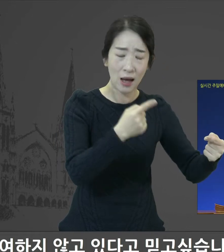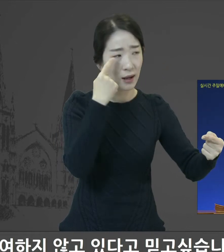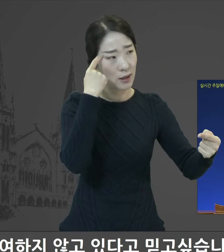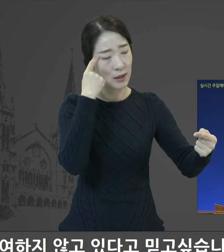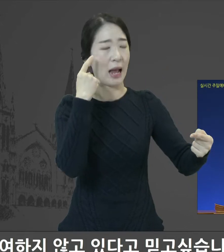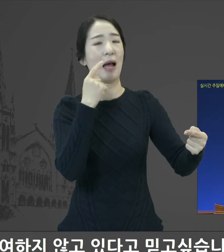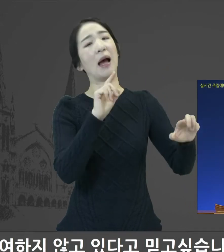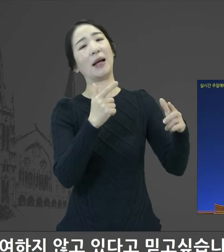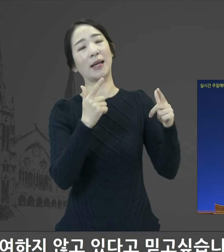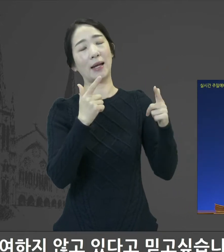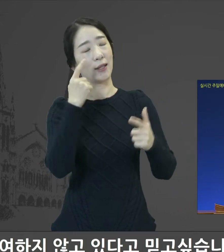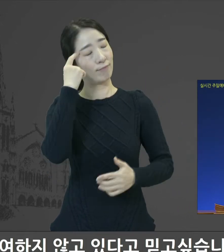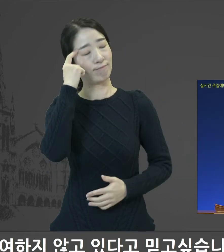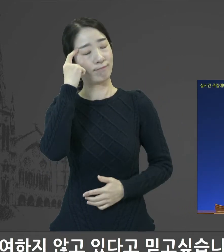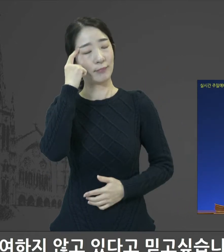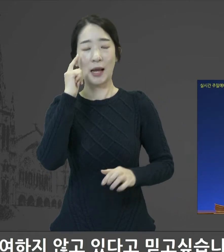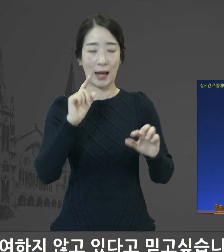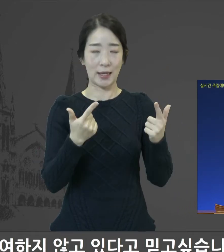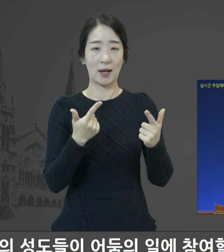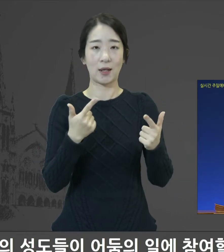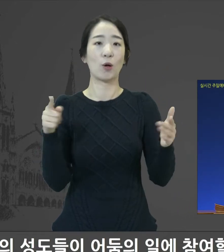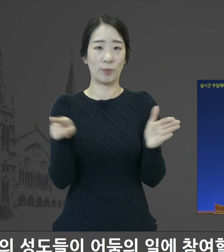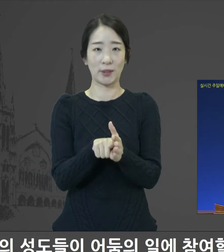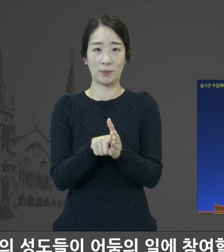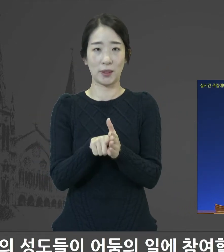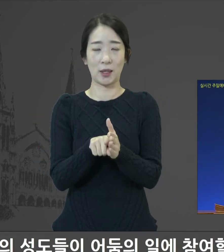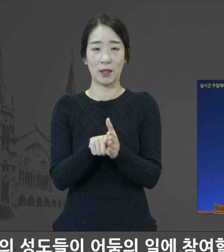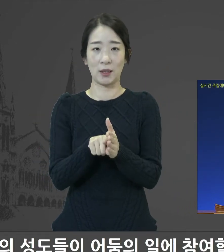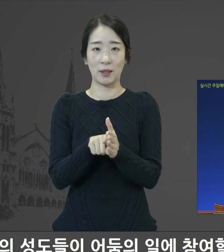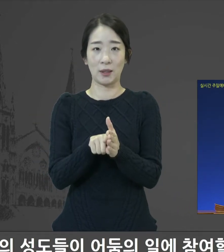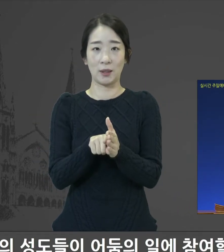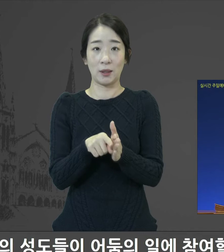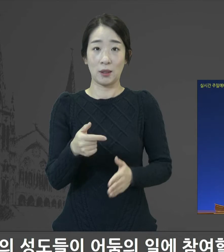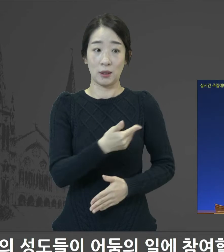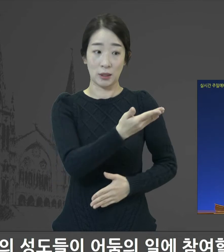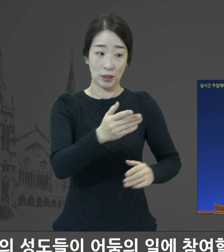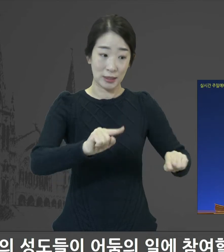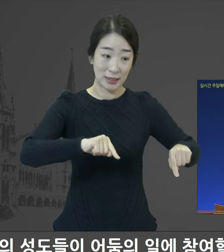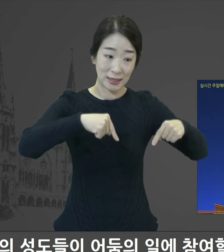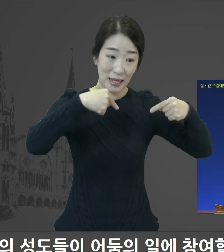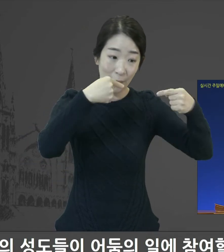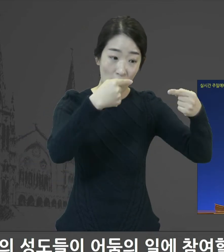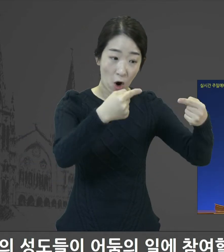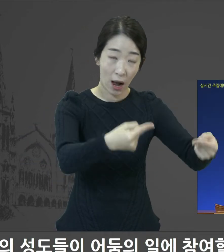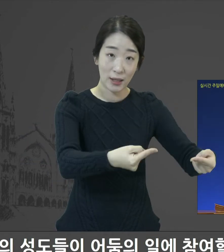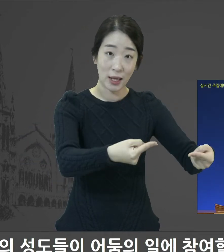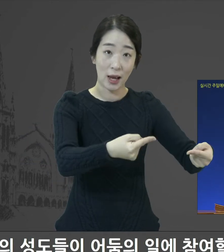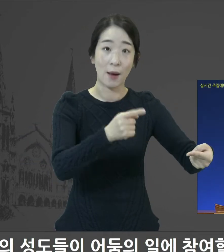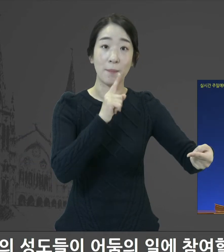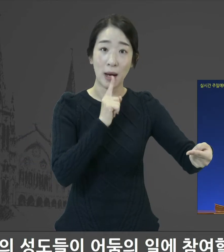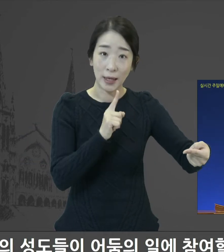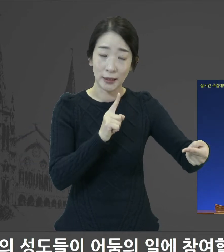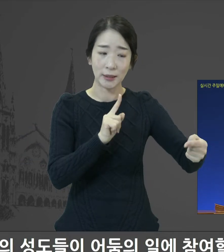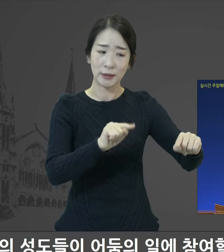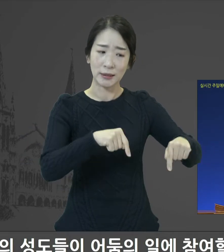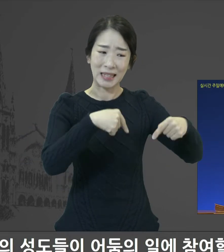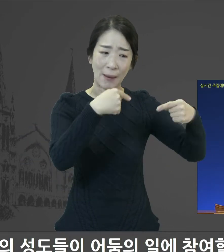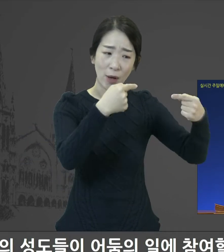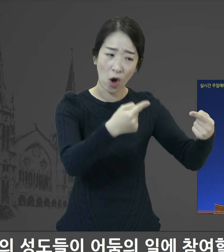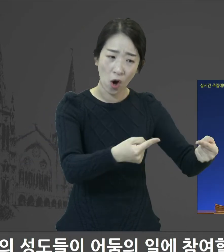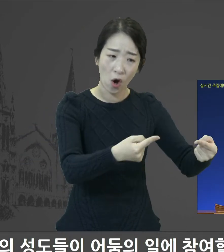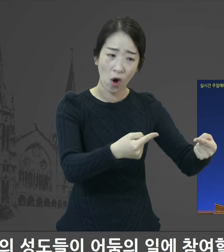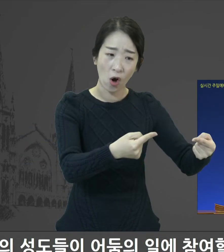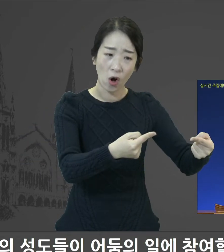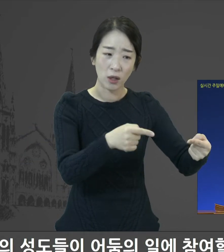아니지라는 생각이 듭니다. 아닐 겁니다. 왜냐하면 여기서 참여하다는 말이 이게 보통 살짝 관심을 갖는